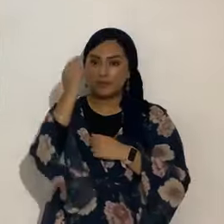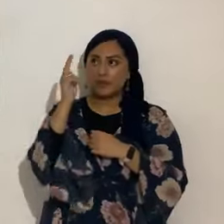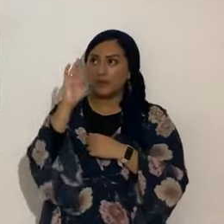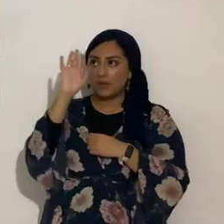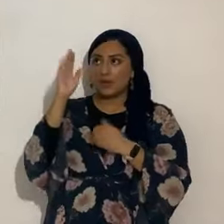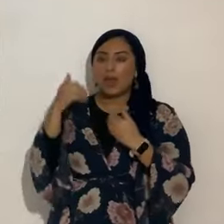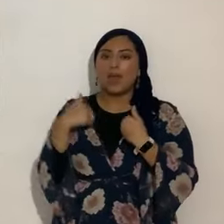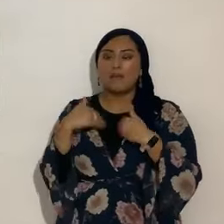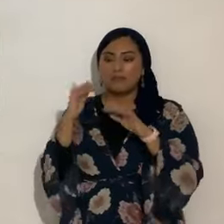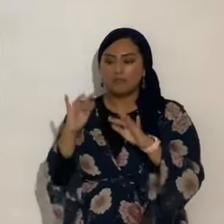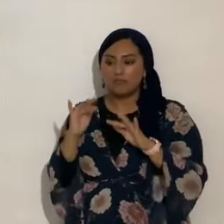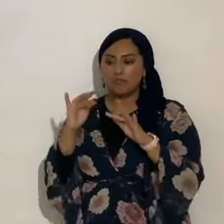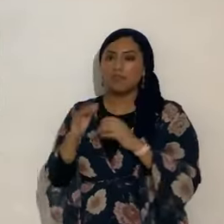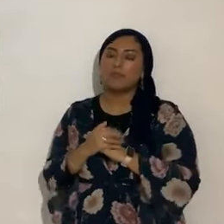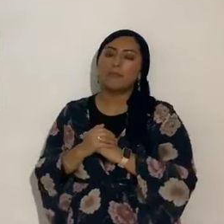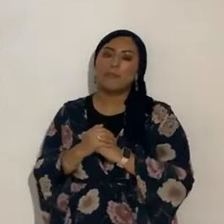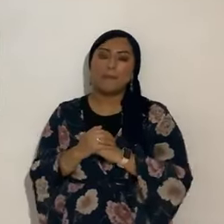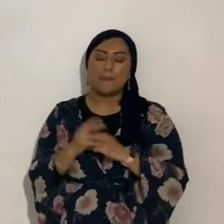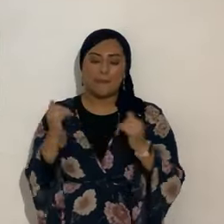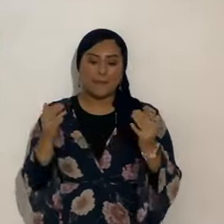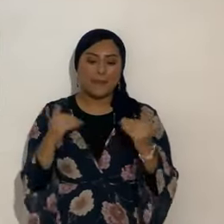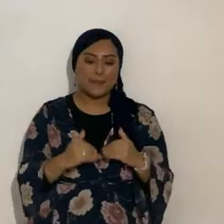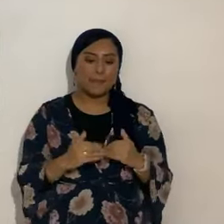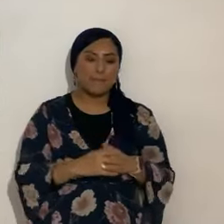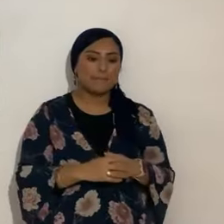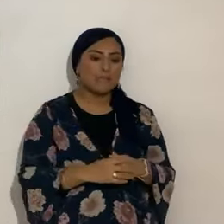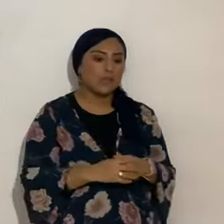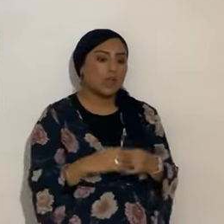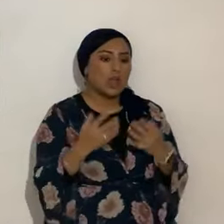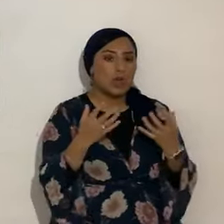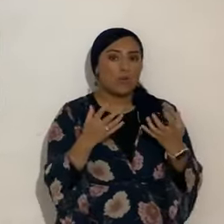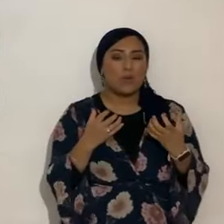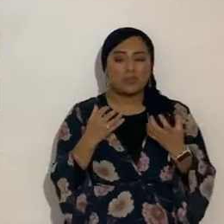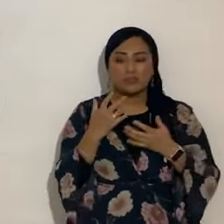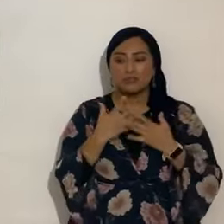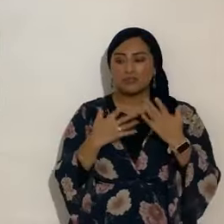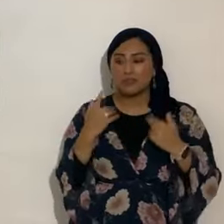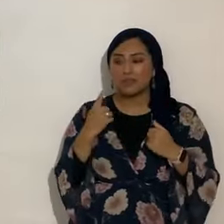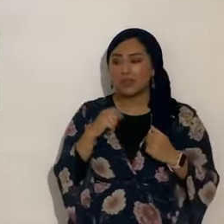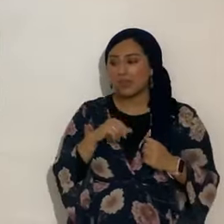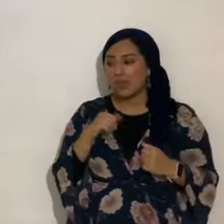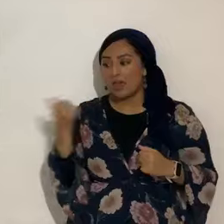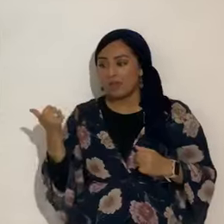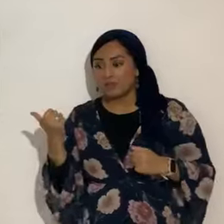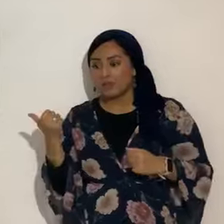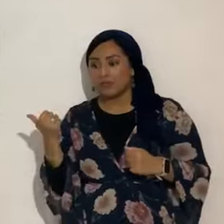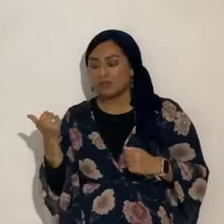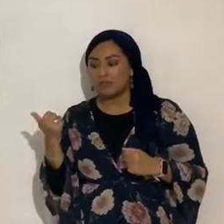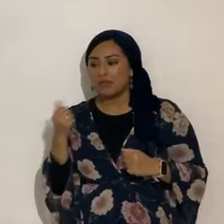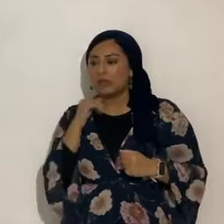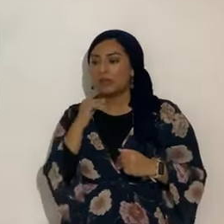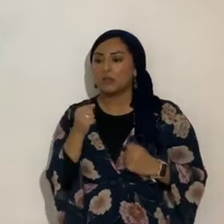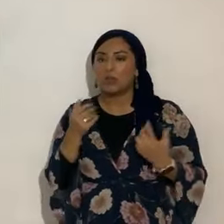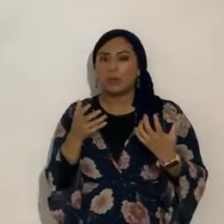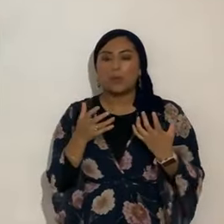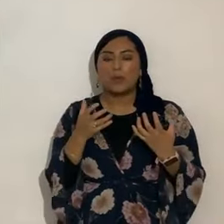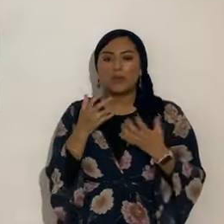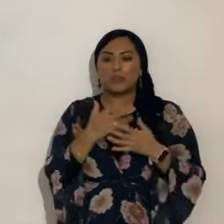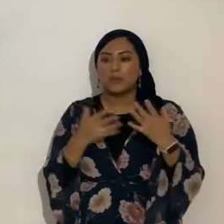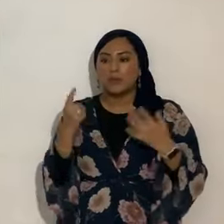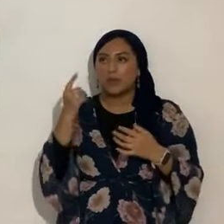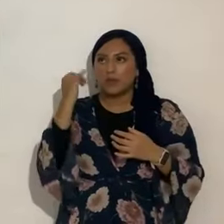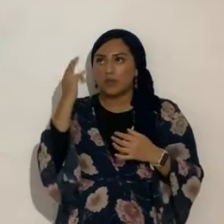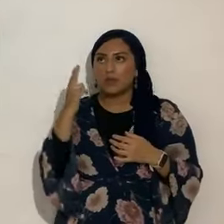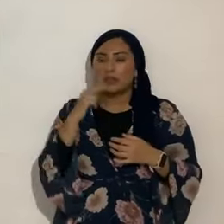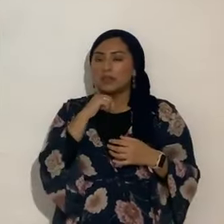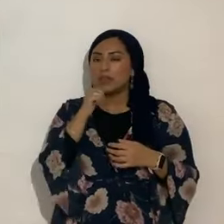compasión, misericordia. Bueno, querer otra cosa es querer algo que el Eterno no creó, no